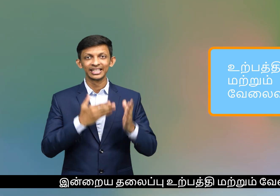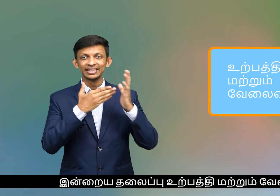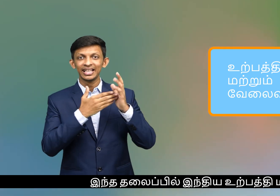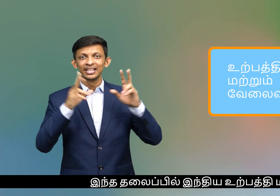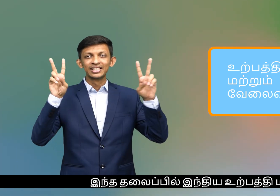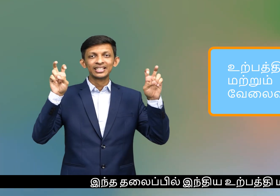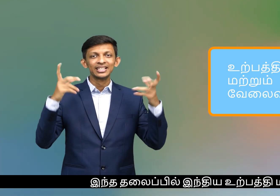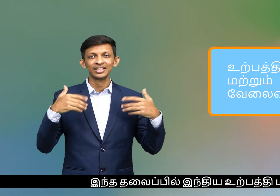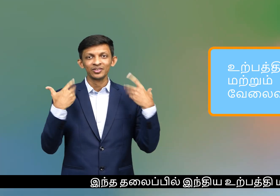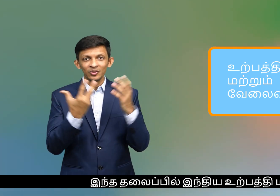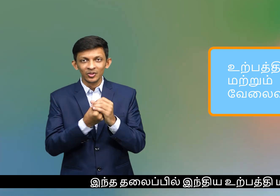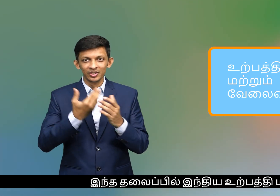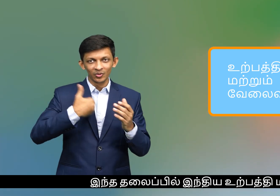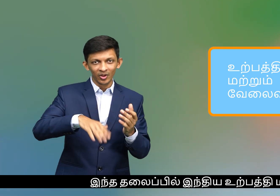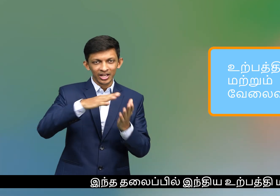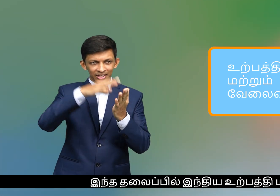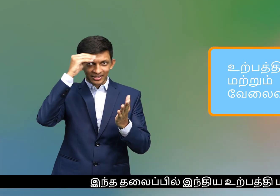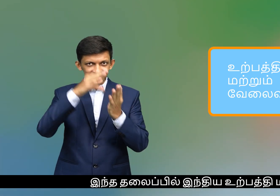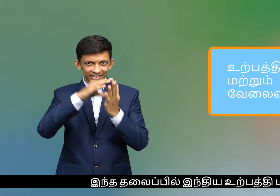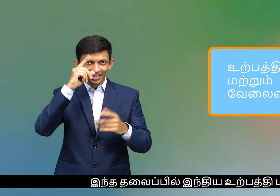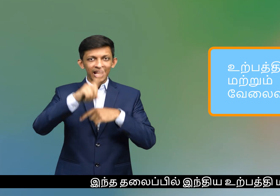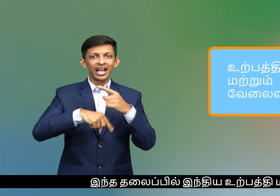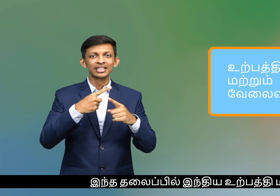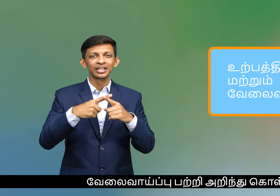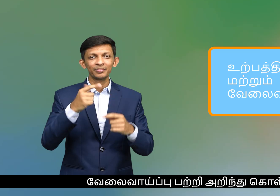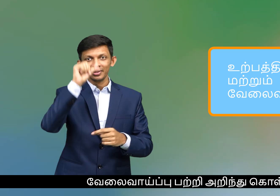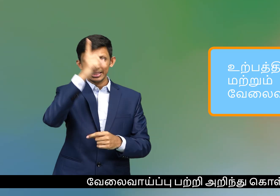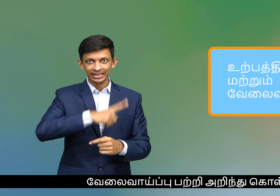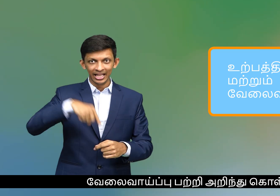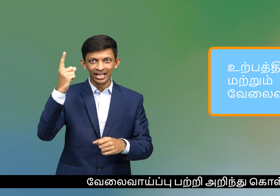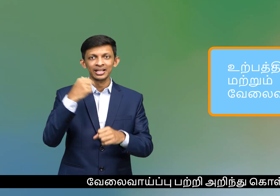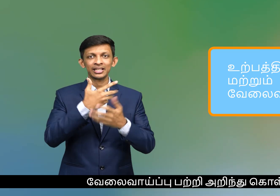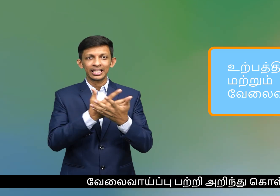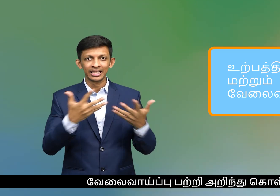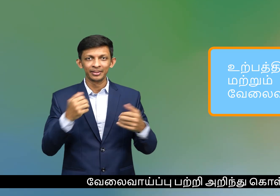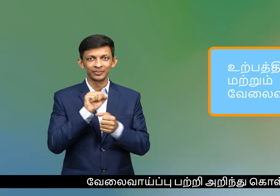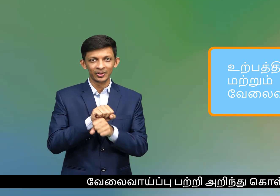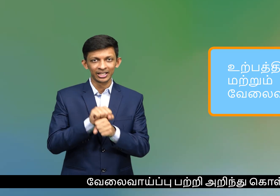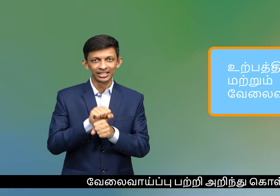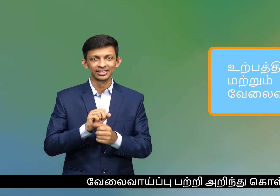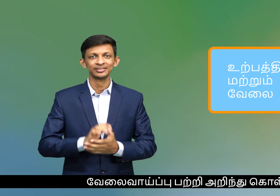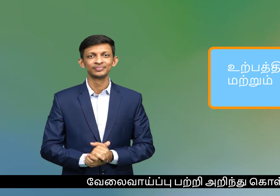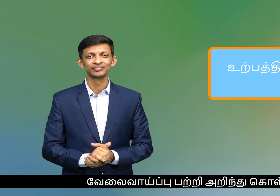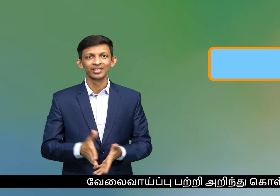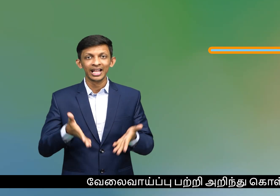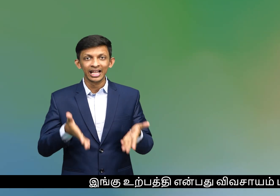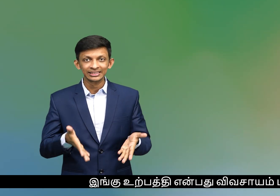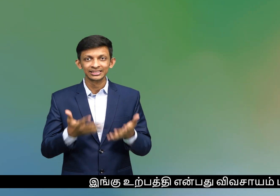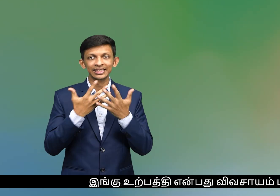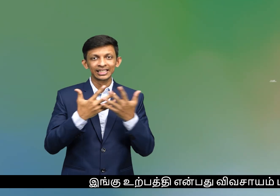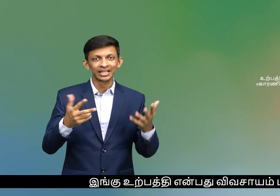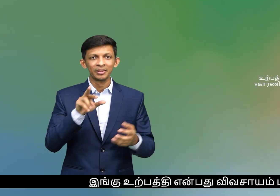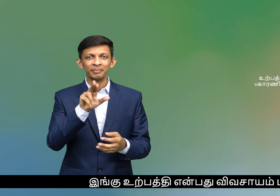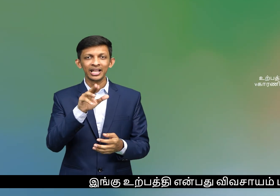வேலைவாய்ப்பு. இந்த தலைப்பில் இந்திய உற்பத்தி மற்றும் வேலைவாய்ப்பு பற்றி அறிந்து கொள்வோம்.